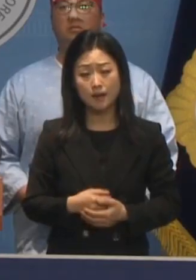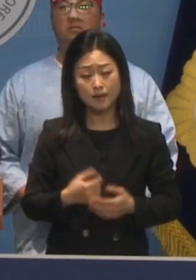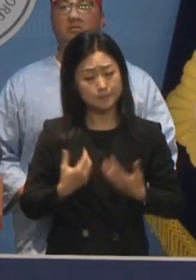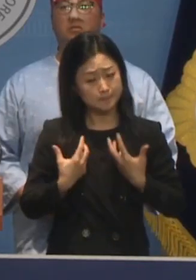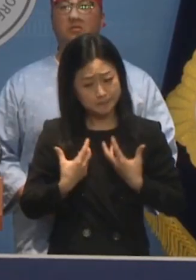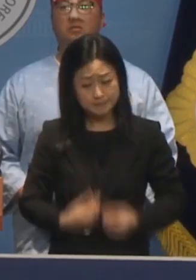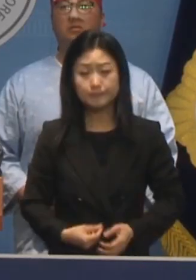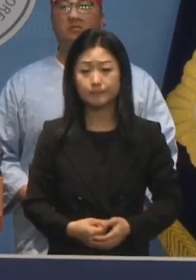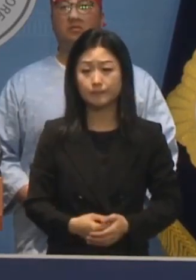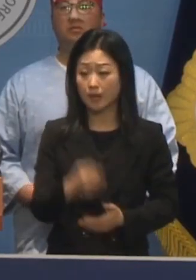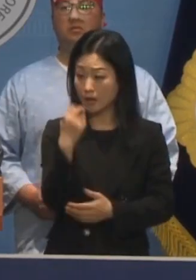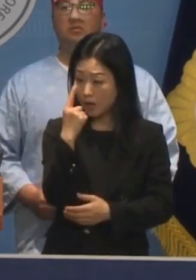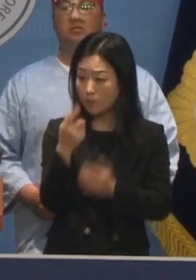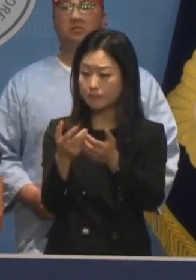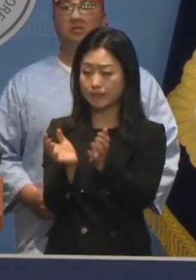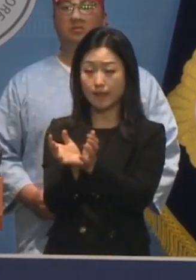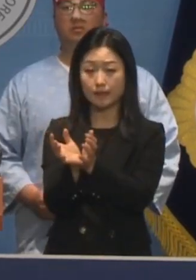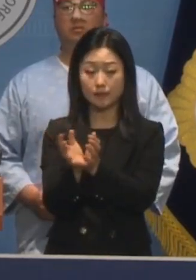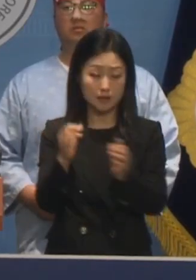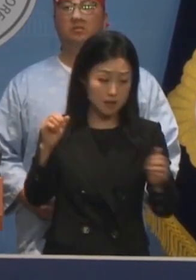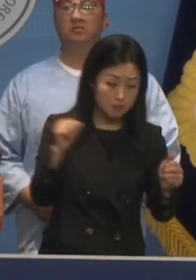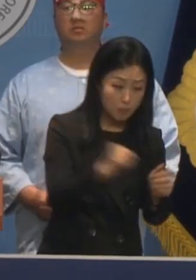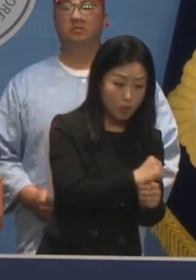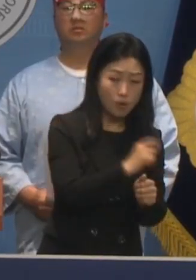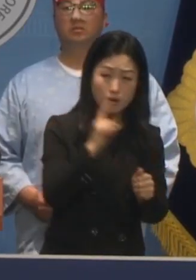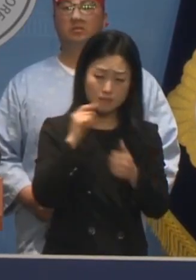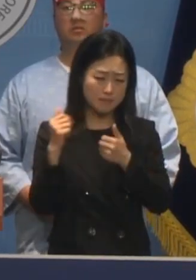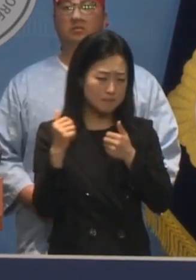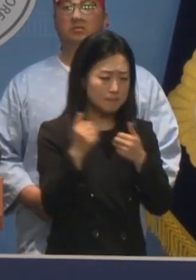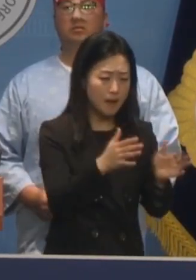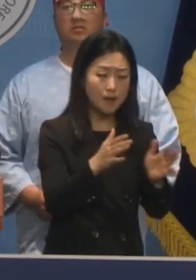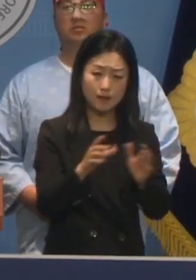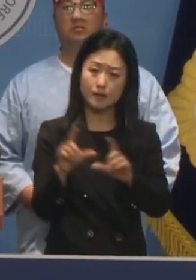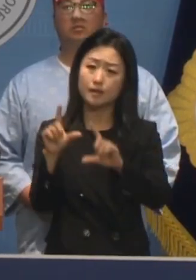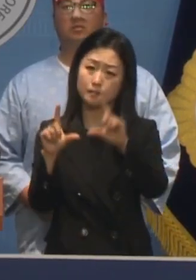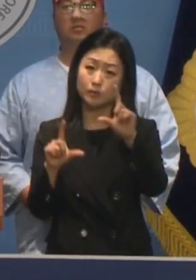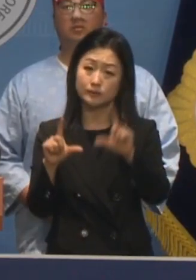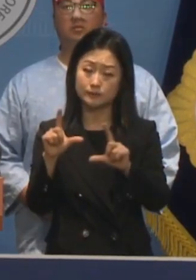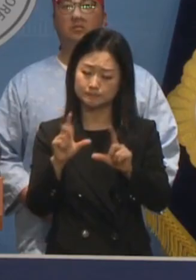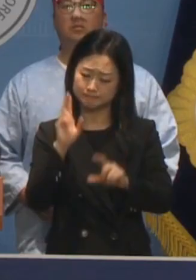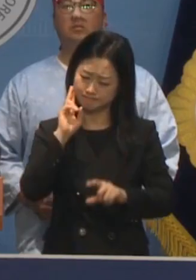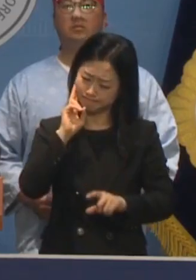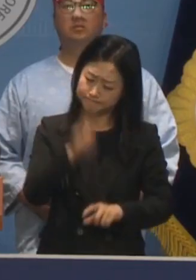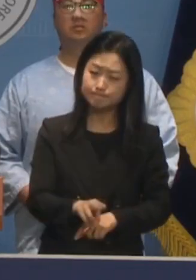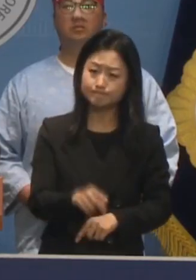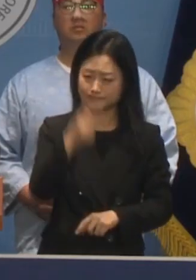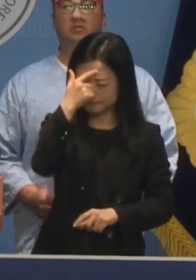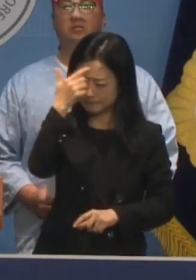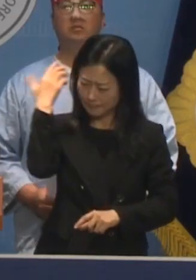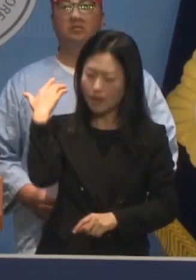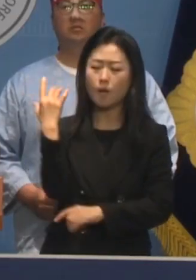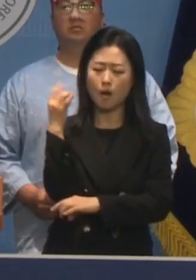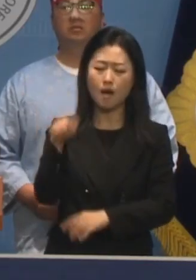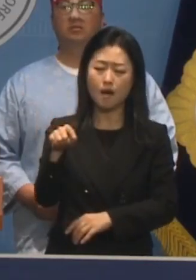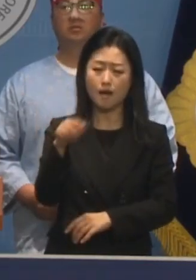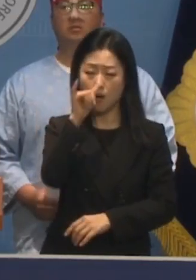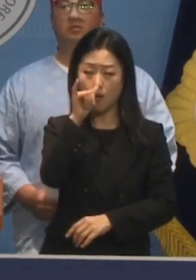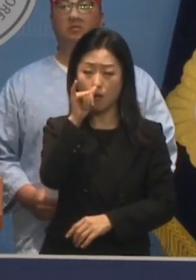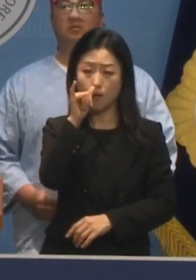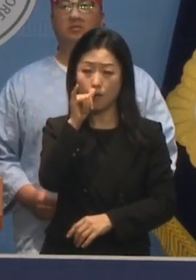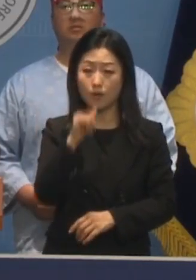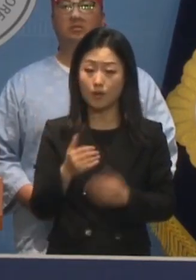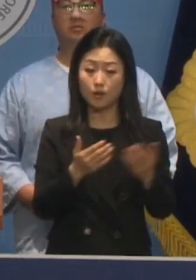현대중공업 경비단의 폭행과 폭언의 이런 태도와 모습은 하루 이틀의 모습이 아닙니다.